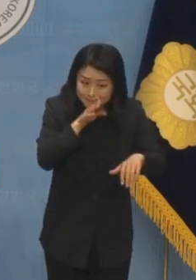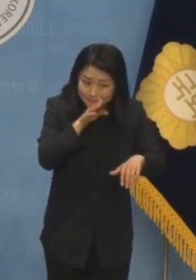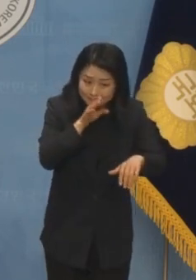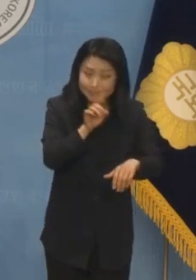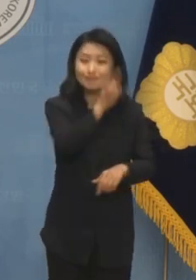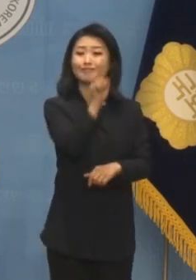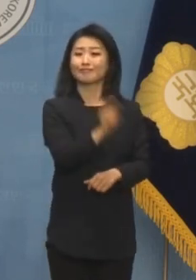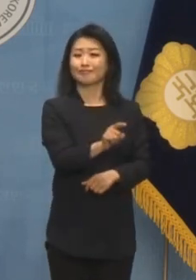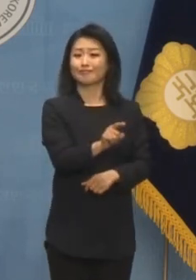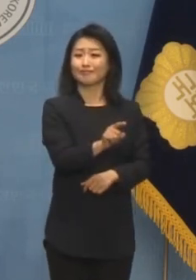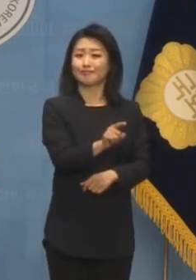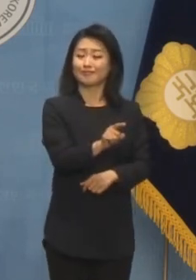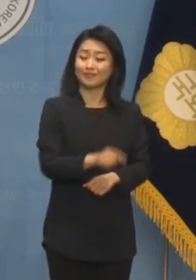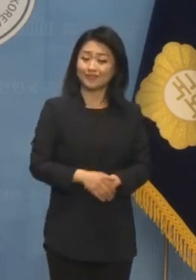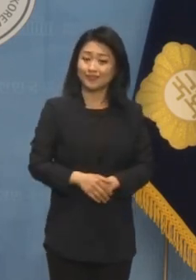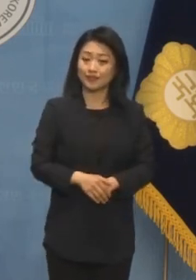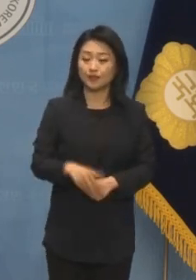아닙니까?